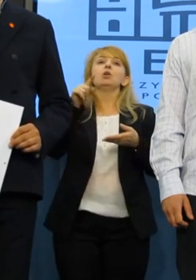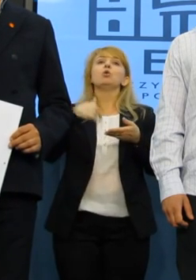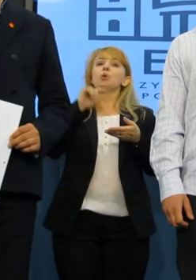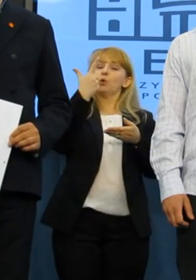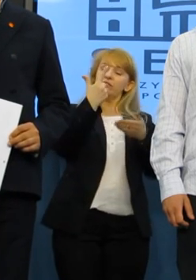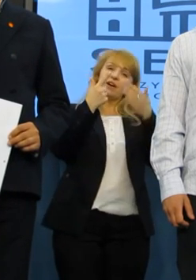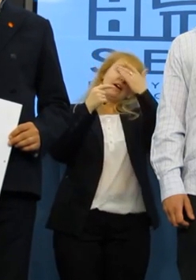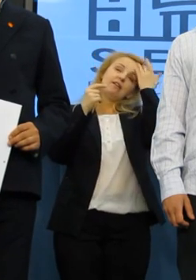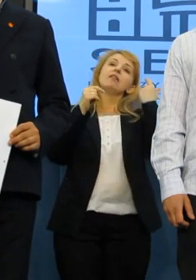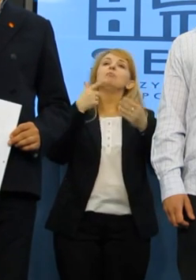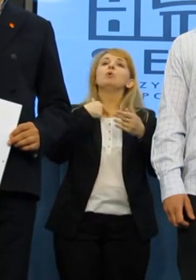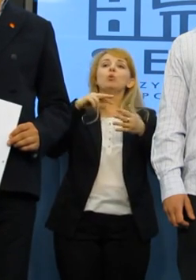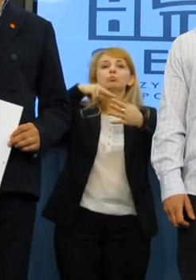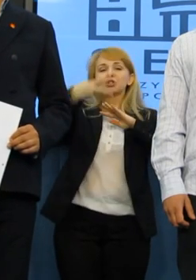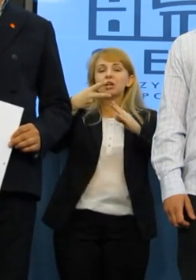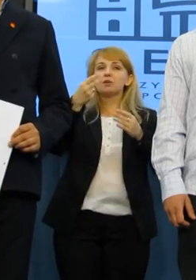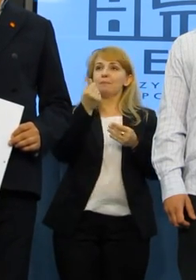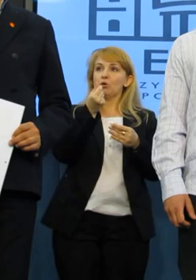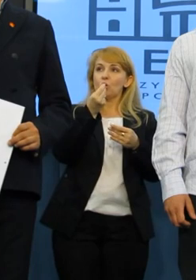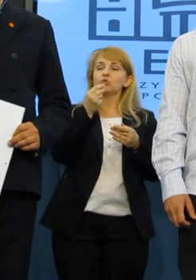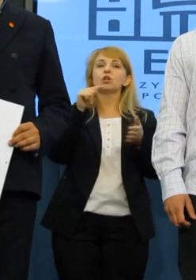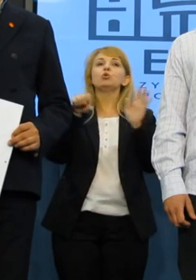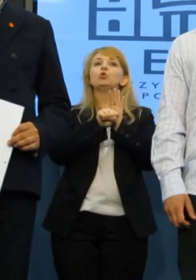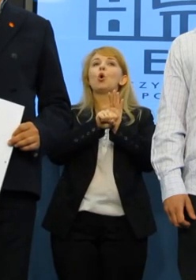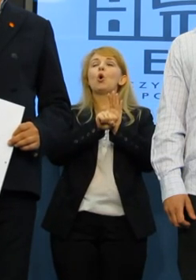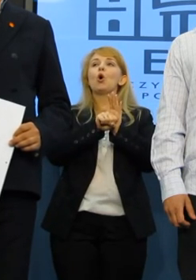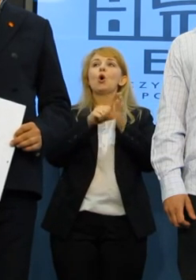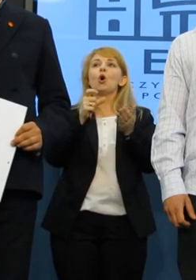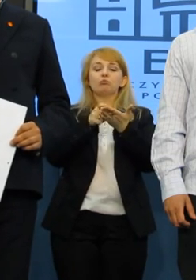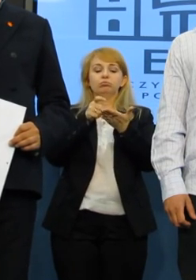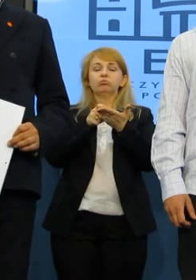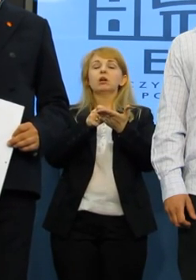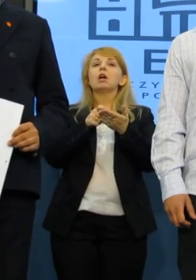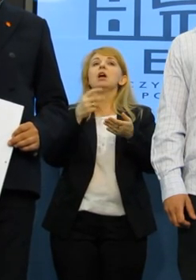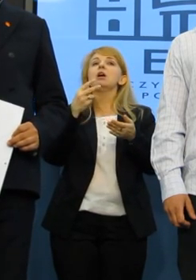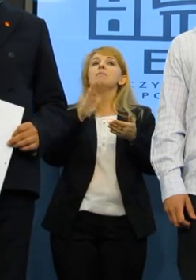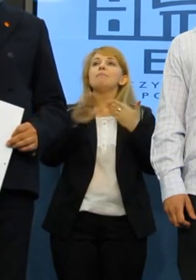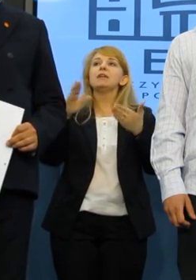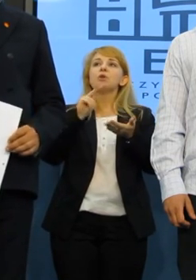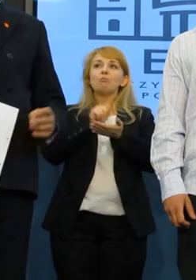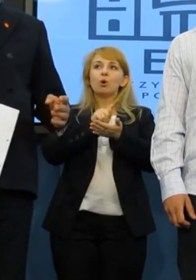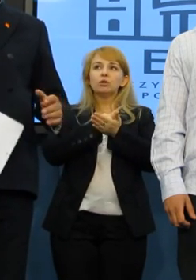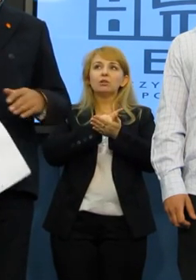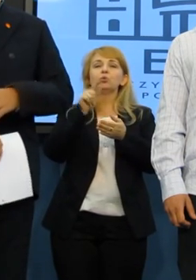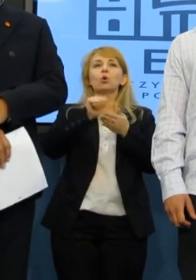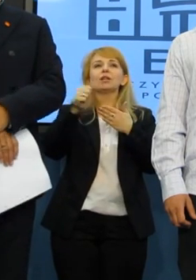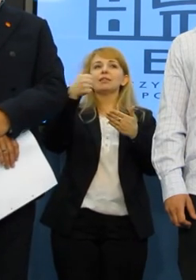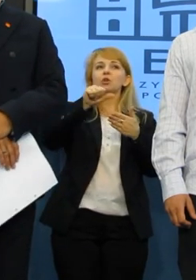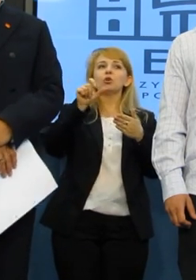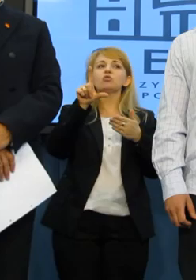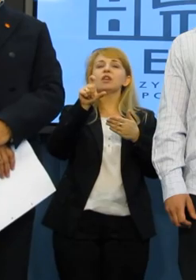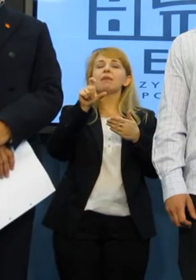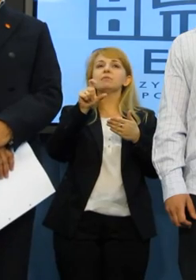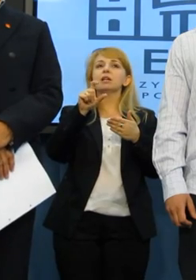dwie strony. Raz przekazywaliśmy pieniądze do kwoty, która nie objęta jest podatkiem, czyli dlatego tam 1700 z czym złotych, na